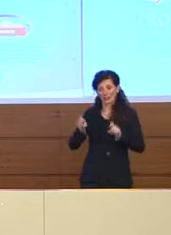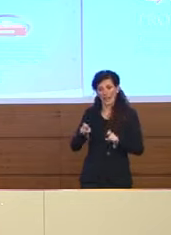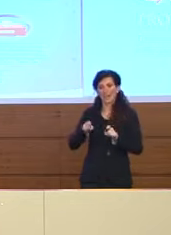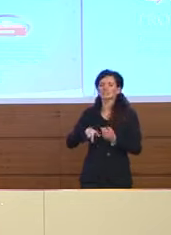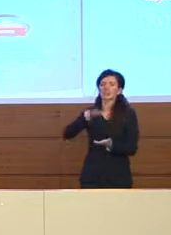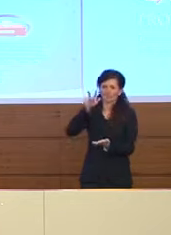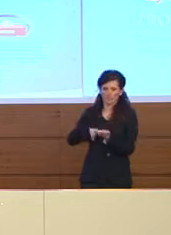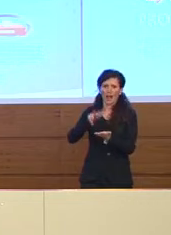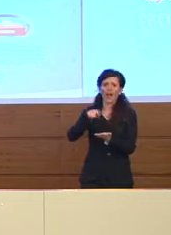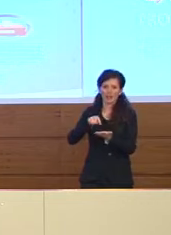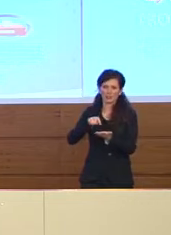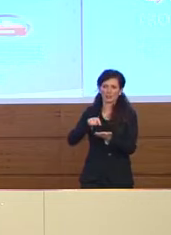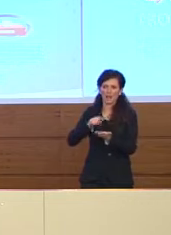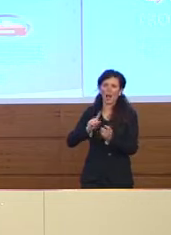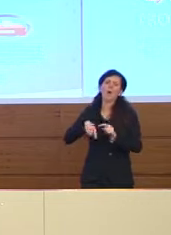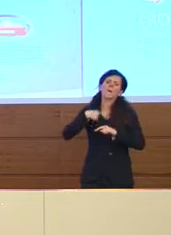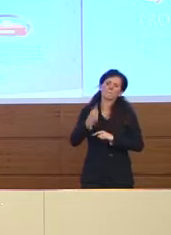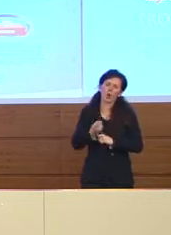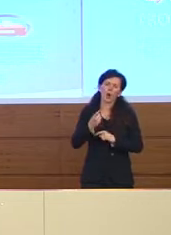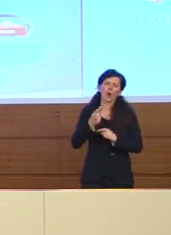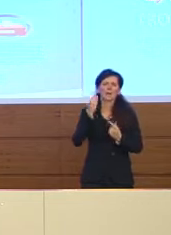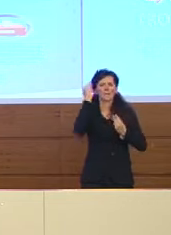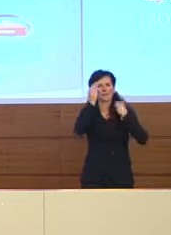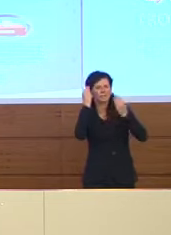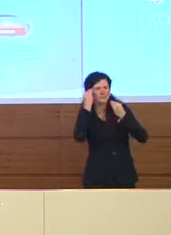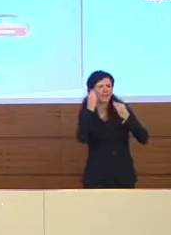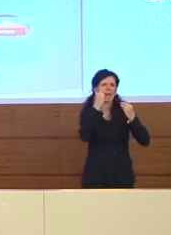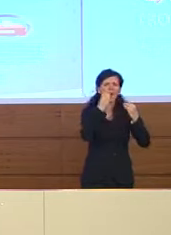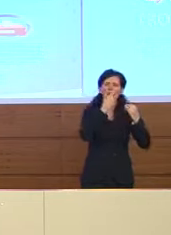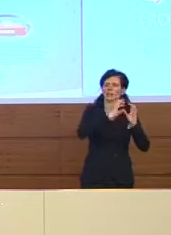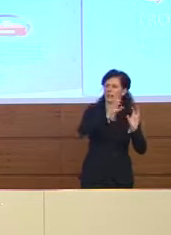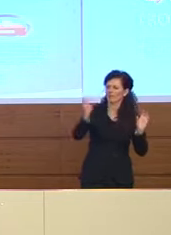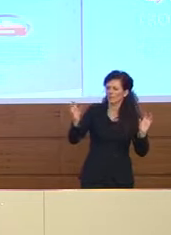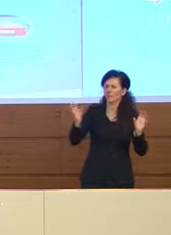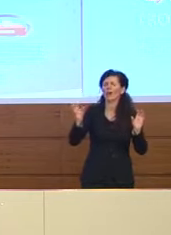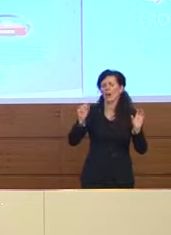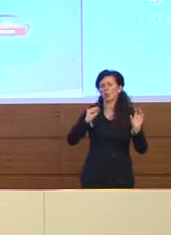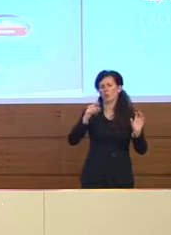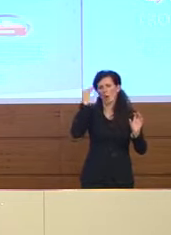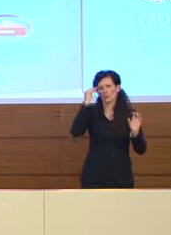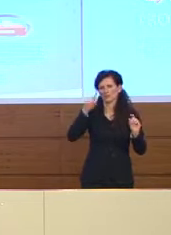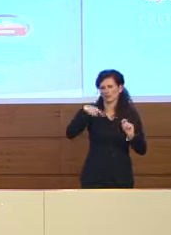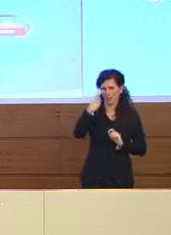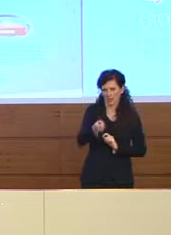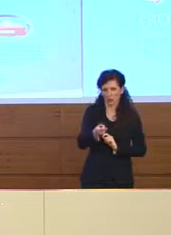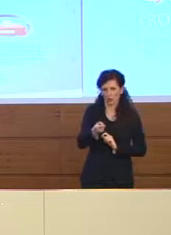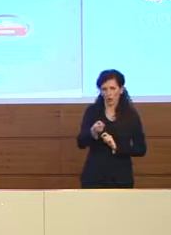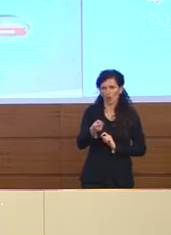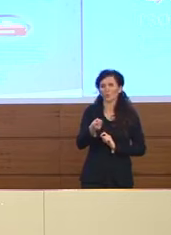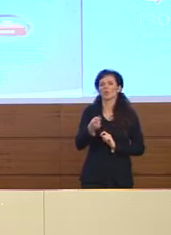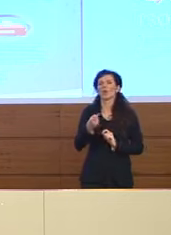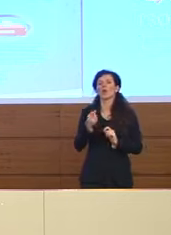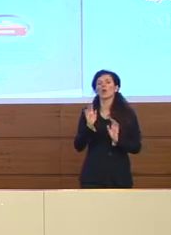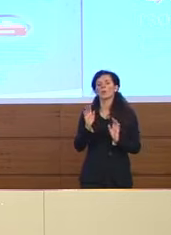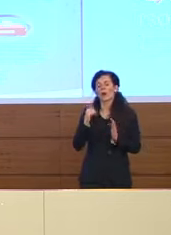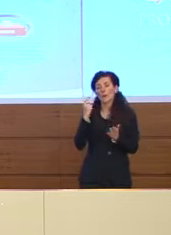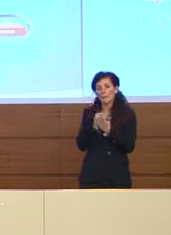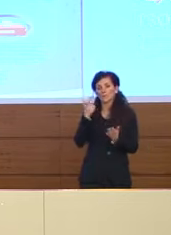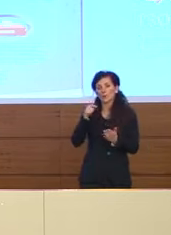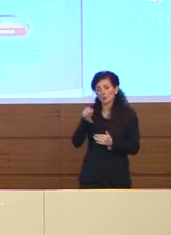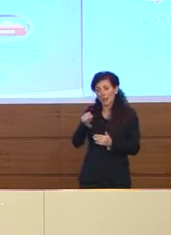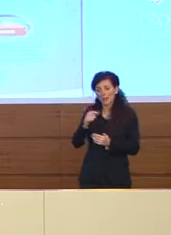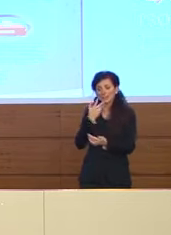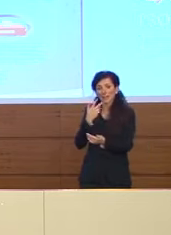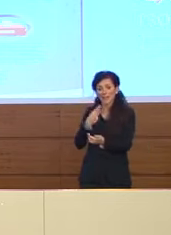tutti gli altri ragionamenti rispetto all'opportunità o meno di condurre queste analisi